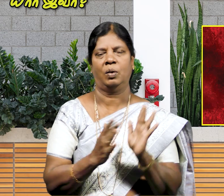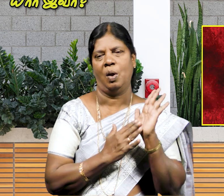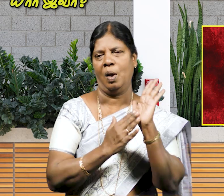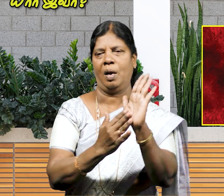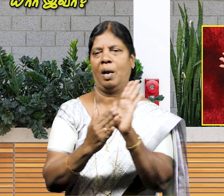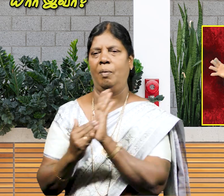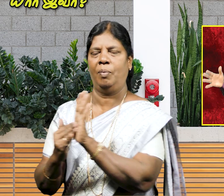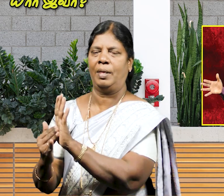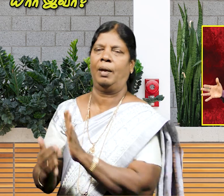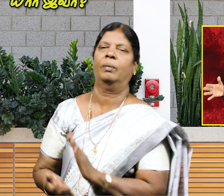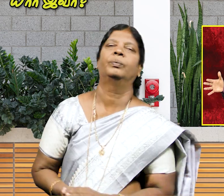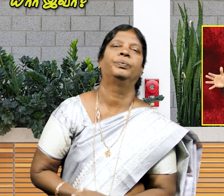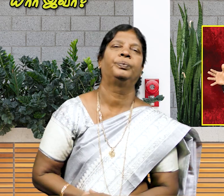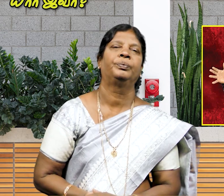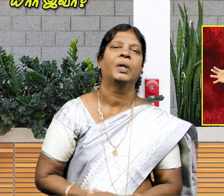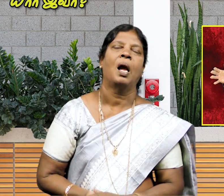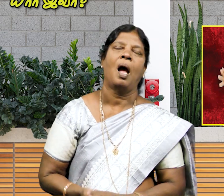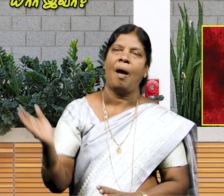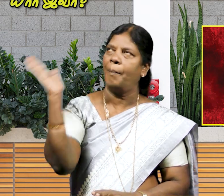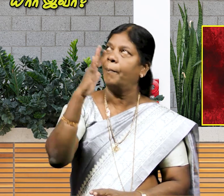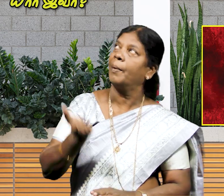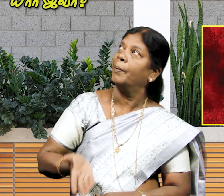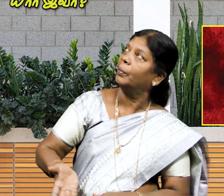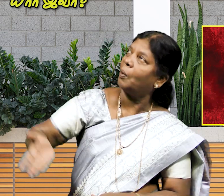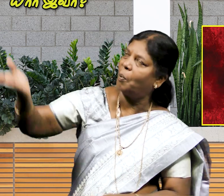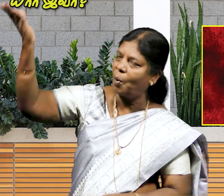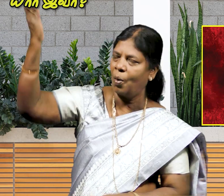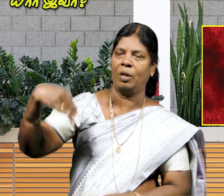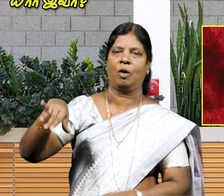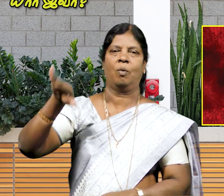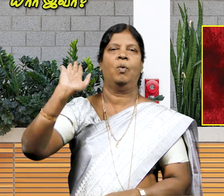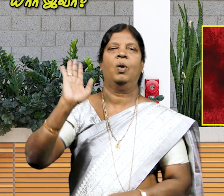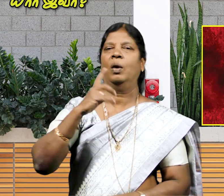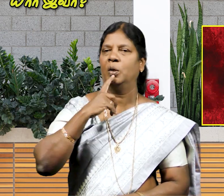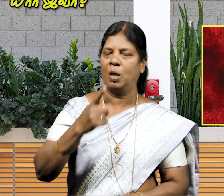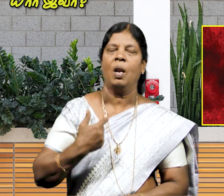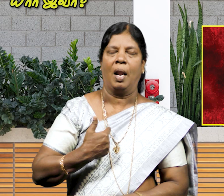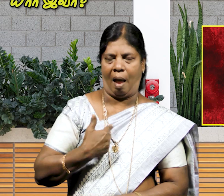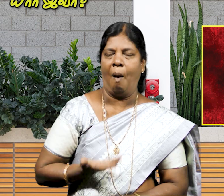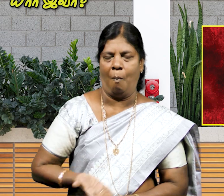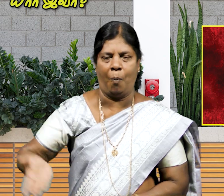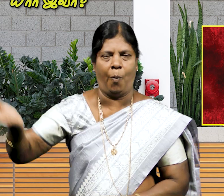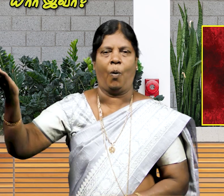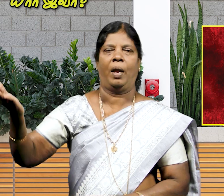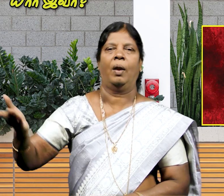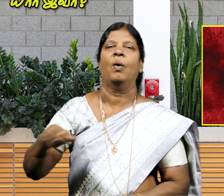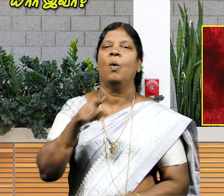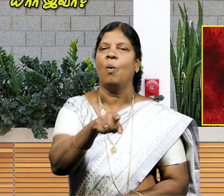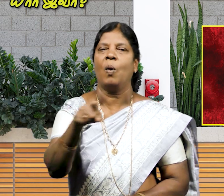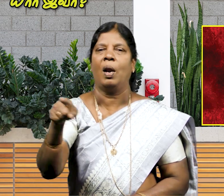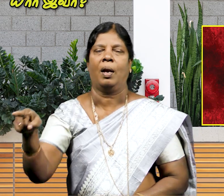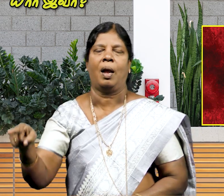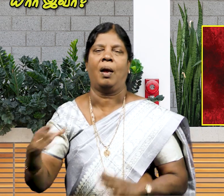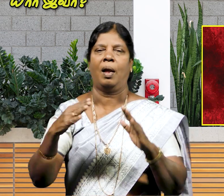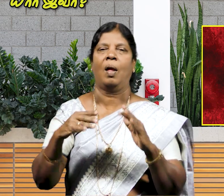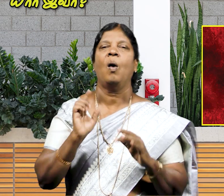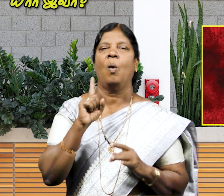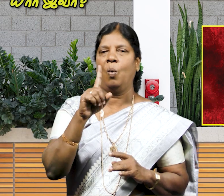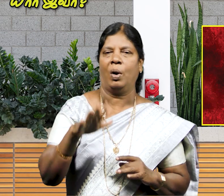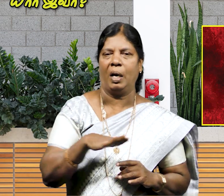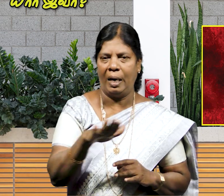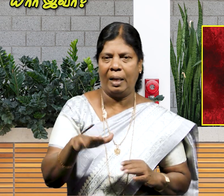40 நாட்கள் அநேகருக்கு தம்மை உயிருள்ளவராக காண்பித்தார். அவர் பரமேறி போவதற்கு முன்பதாக சொன்னார், நான்